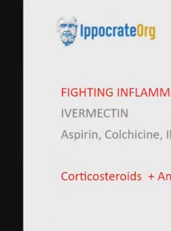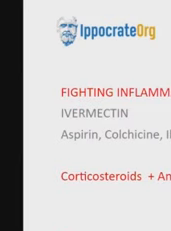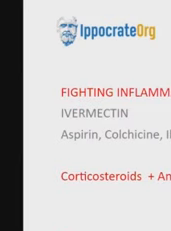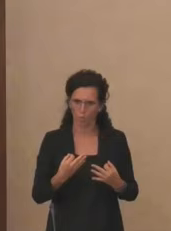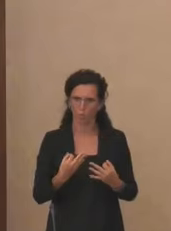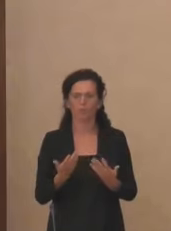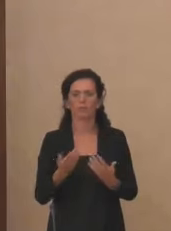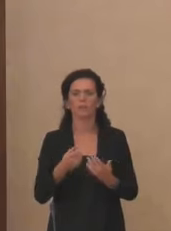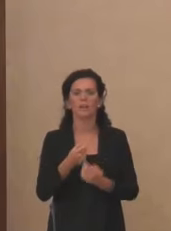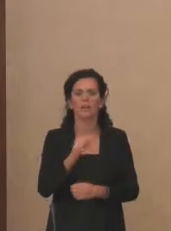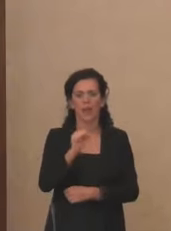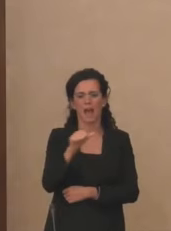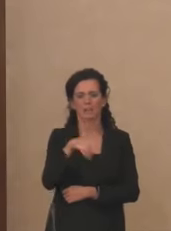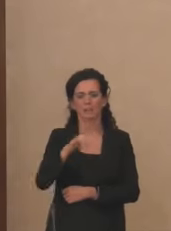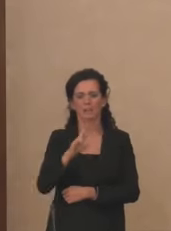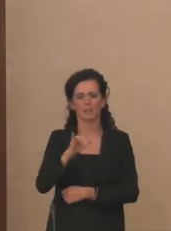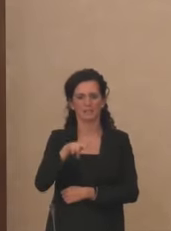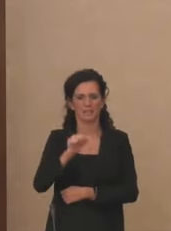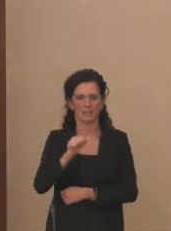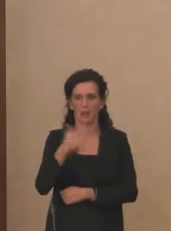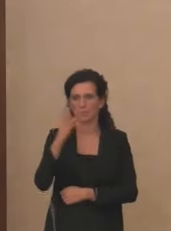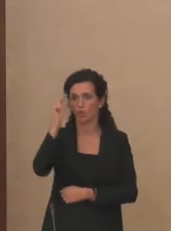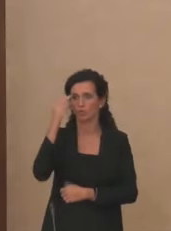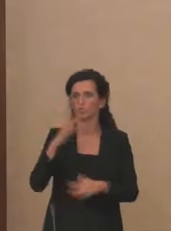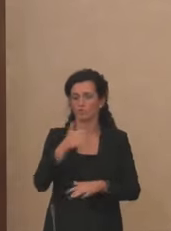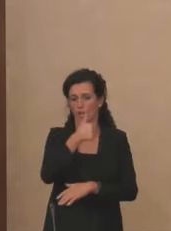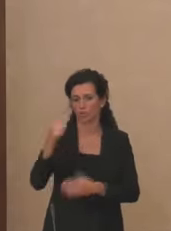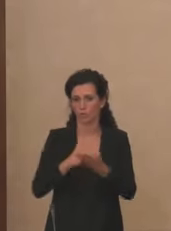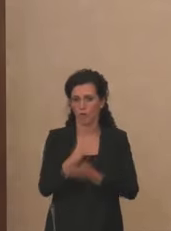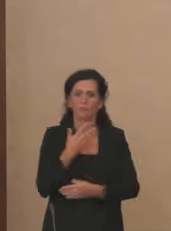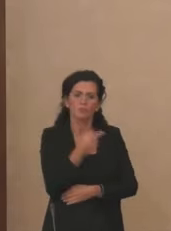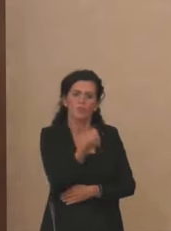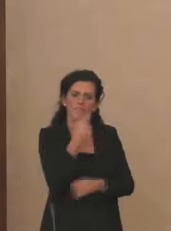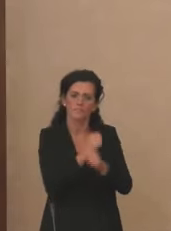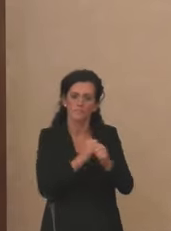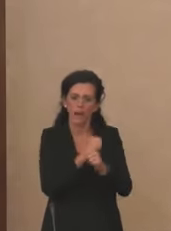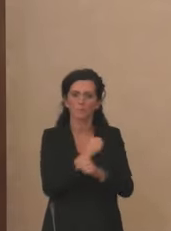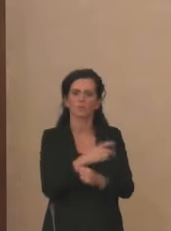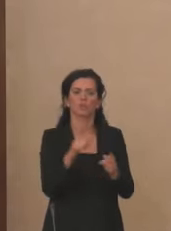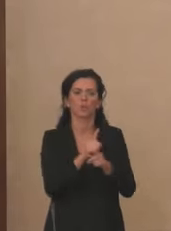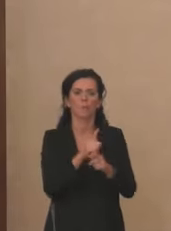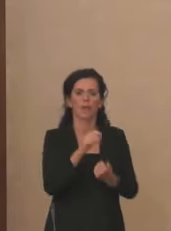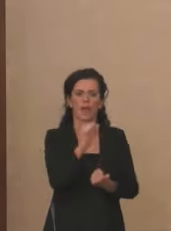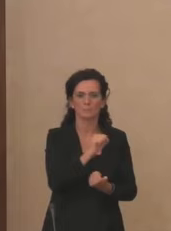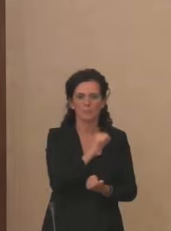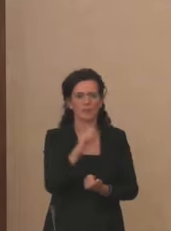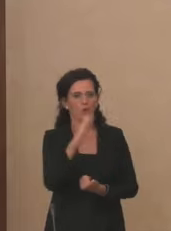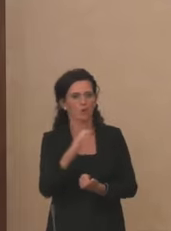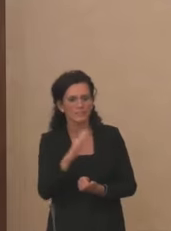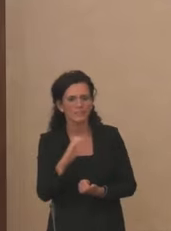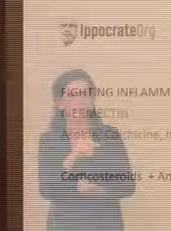anni, l'aspirina la conosciamo addirittura da 100 anni. Sono l'ivermectina, l'aspirina, la colchicina